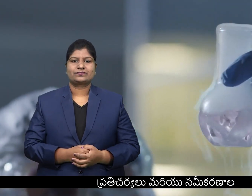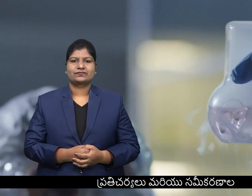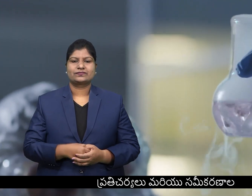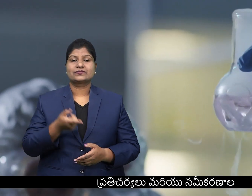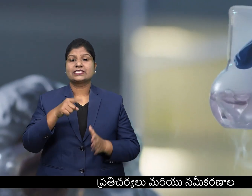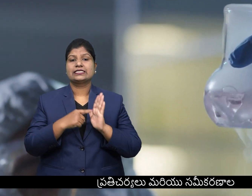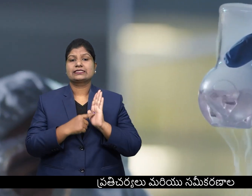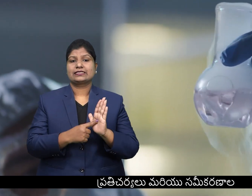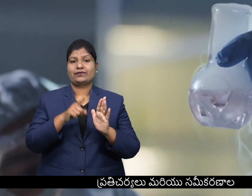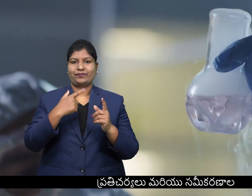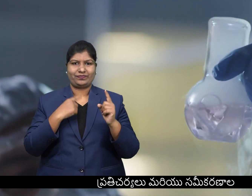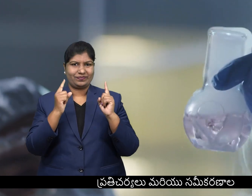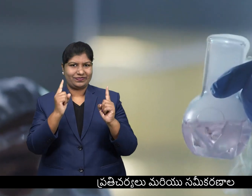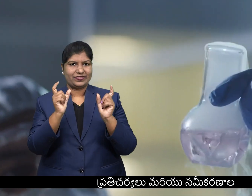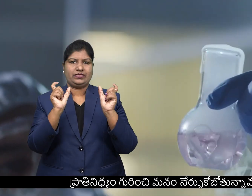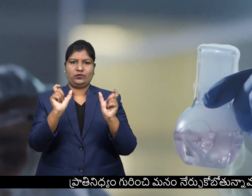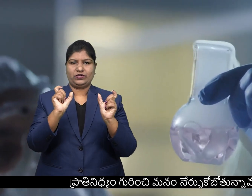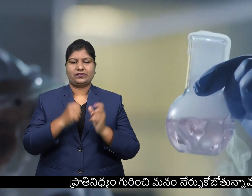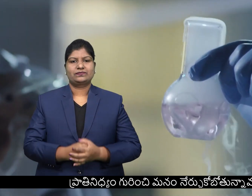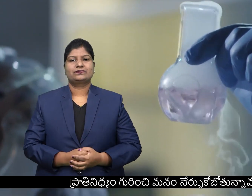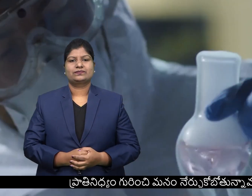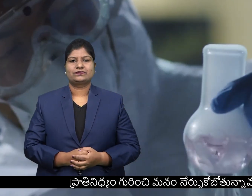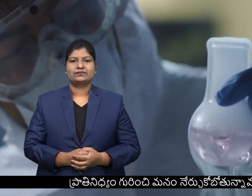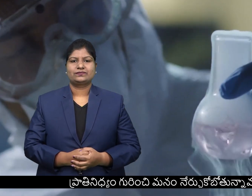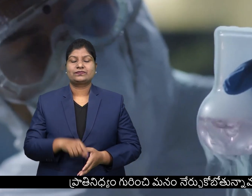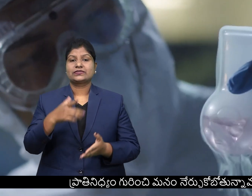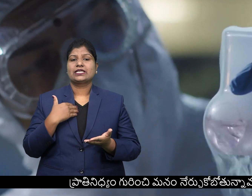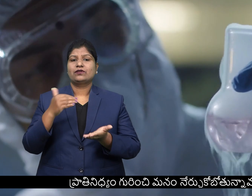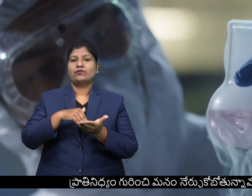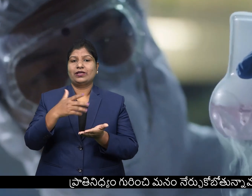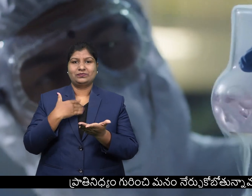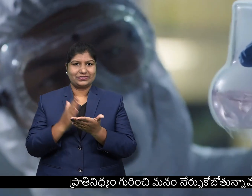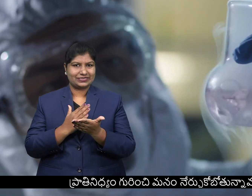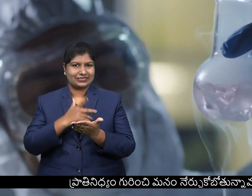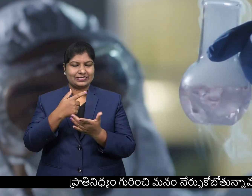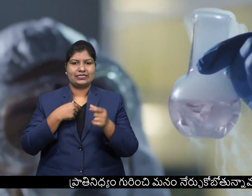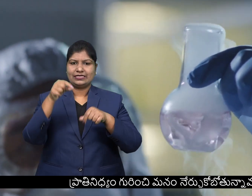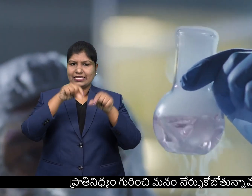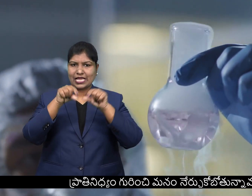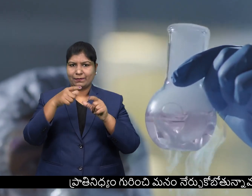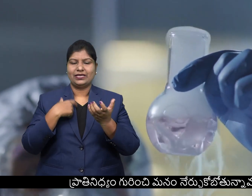ప్రతిచర్యలు మరియు సమీకరణాల ప్రాతినిధ్యం గురించి మనం నేర్చుకోబోతున్నాం.